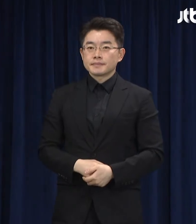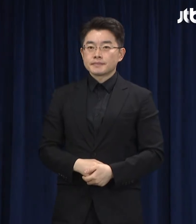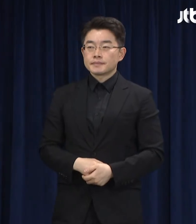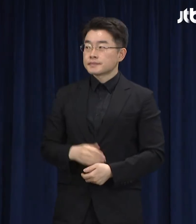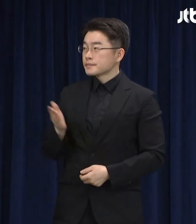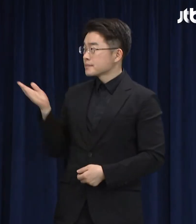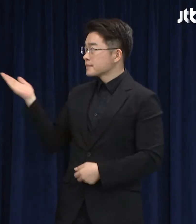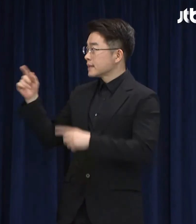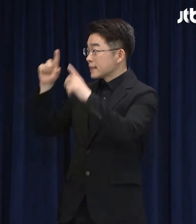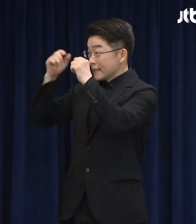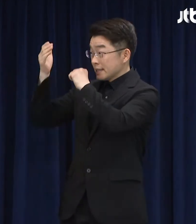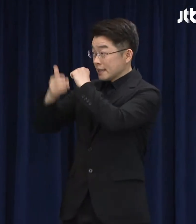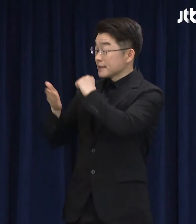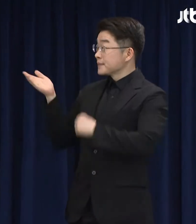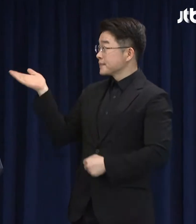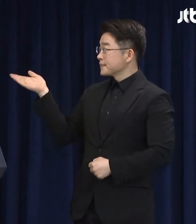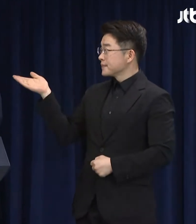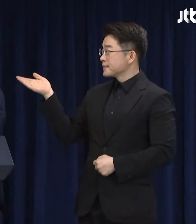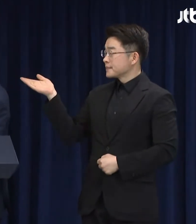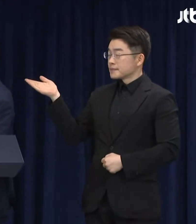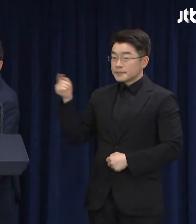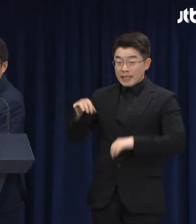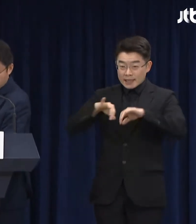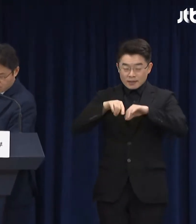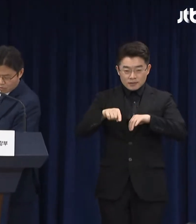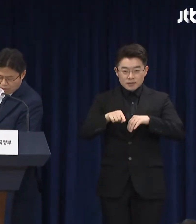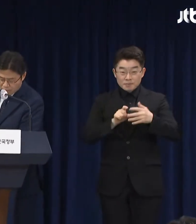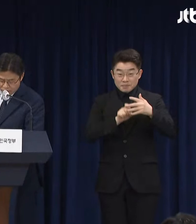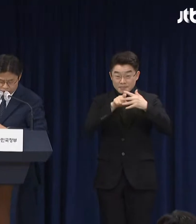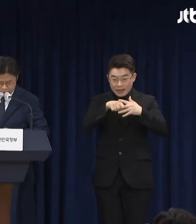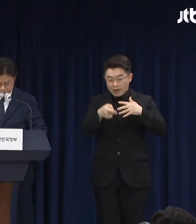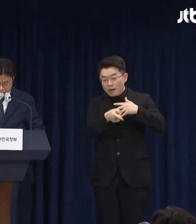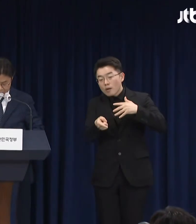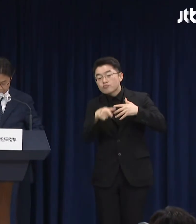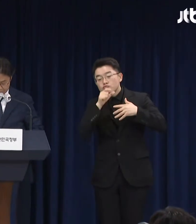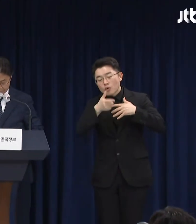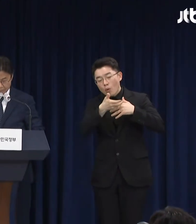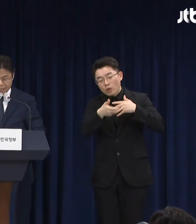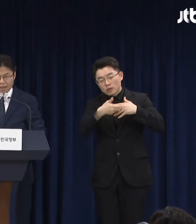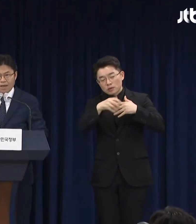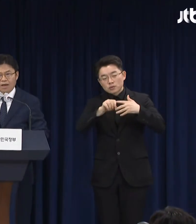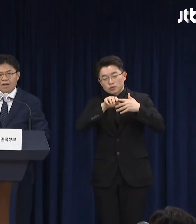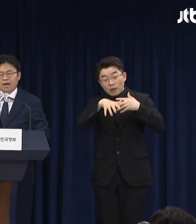사진에서 보시듯이 제방이 설치되어 있는 것을 확인하실 수 있습니다.